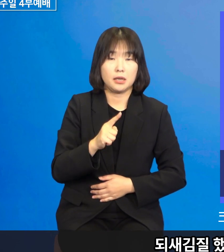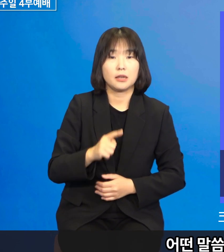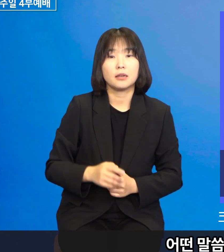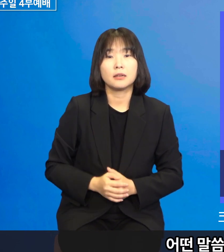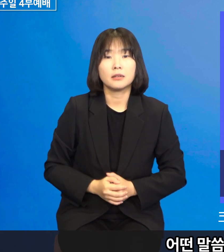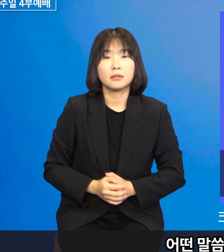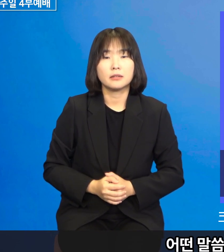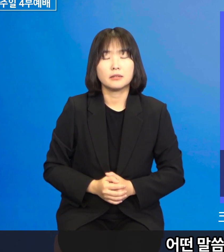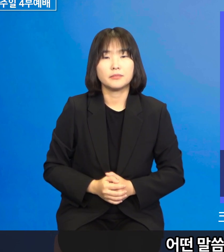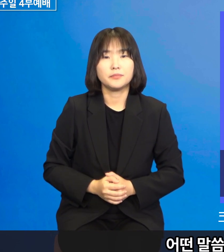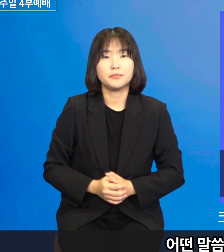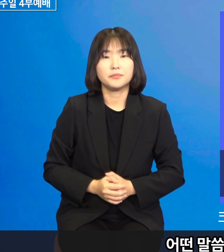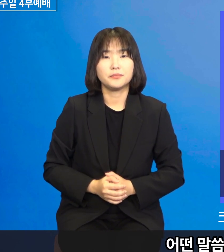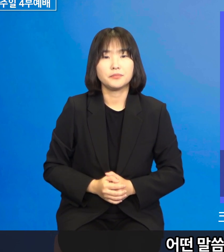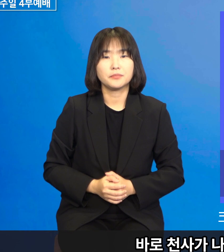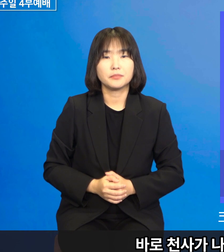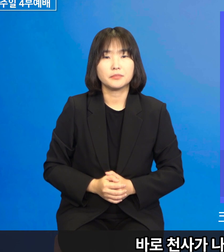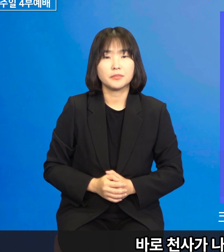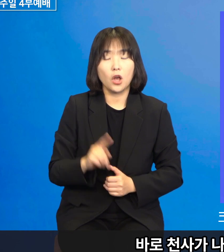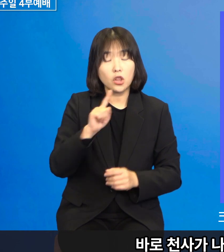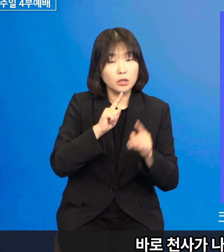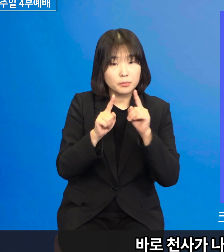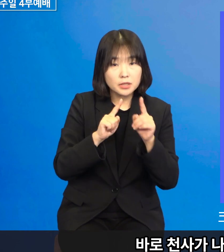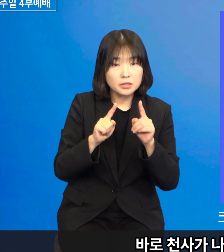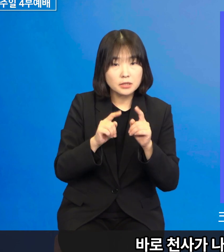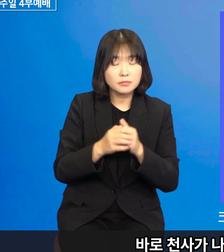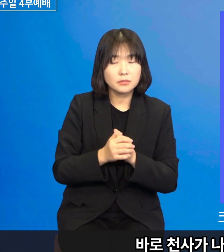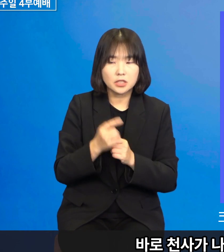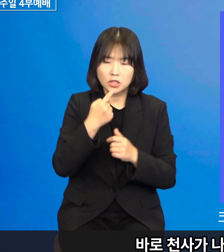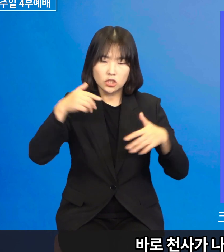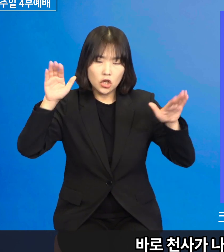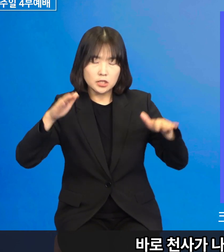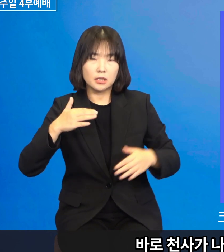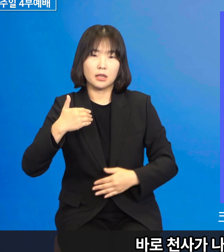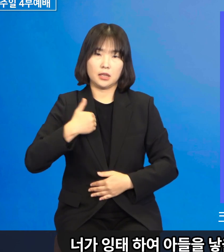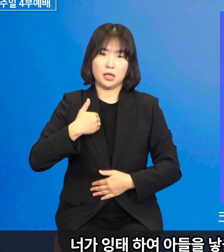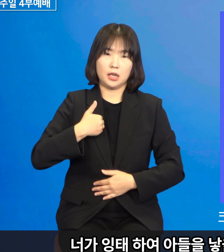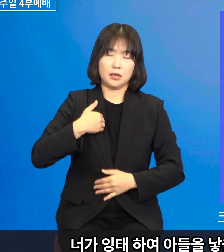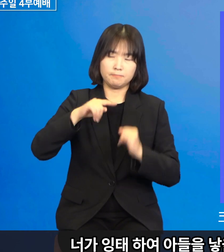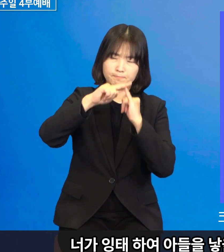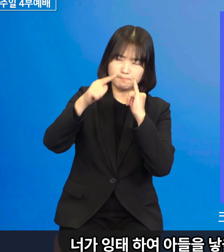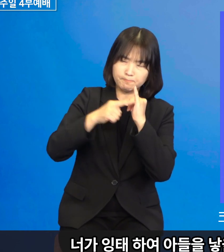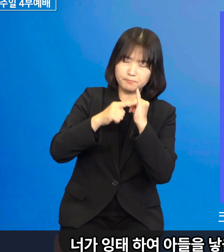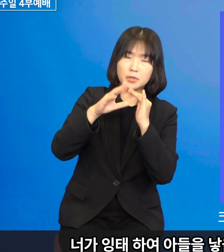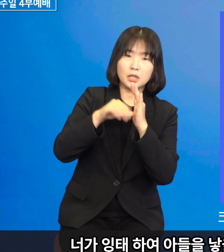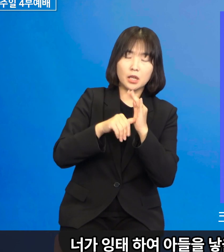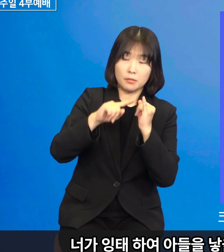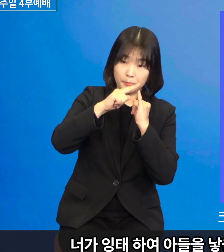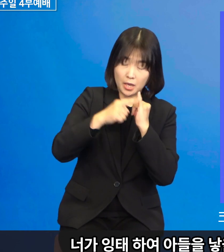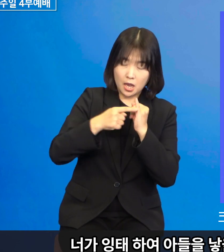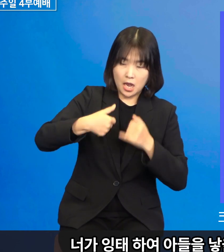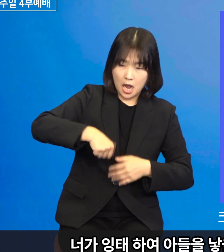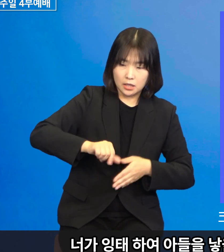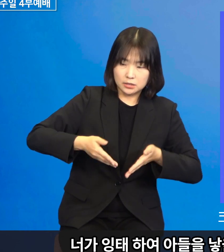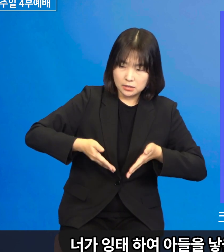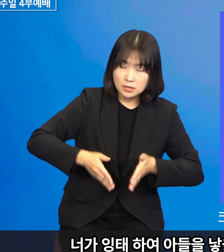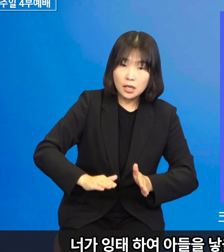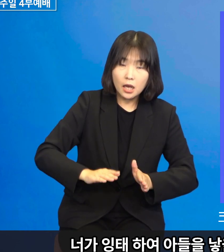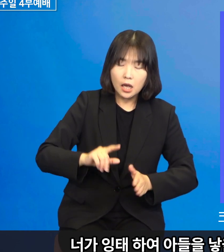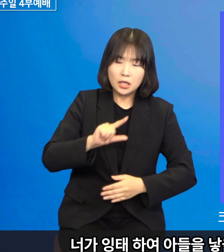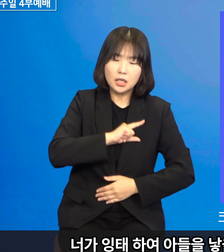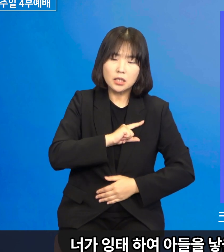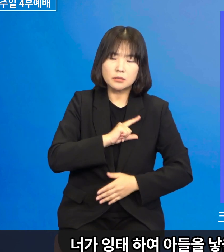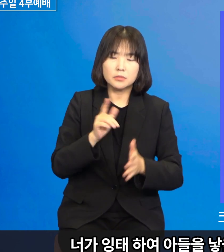것입니다. 어떤 말씀이었을까요? 바로 천사가 나에게 잉태할 때에 너가 잉태하여 아들을 낳을 건데